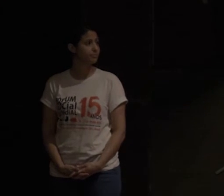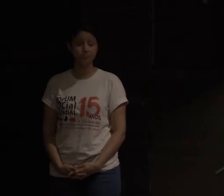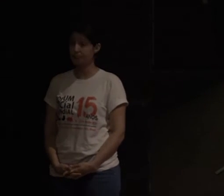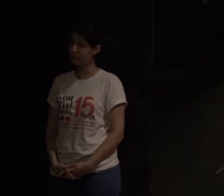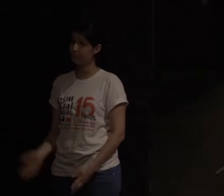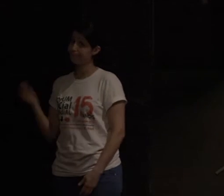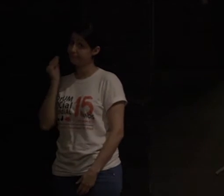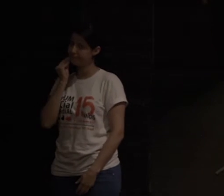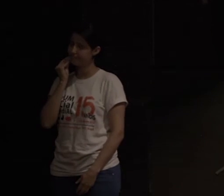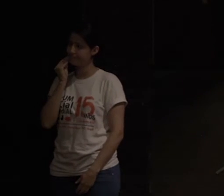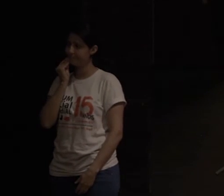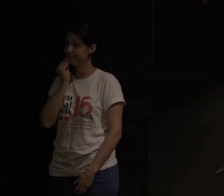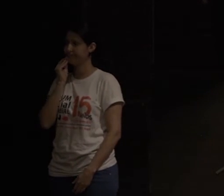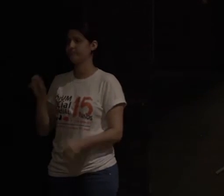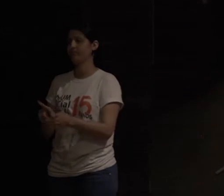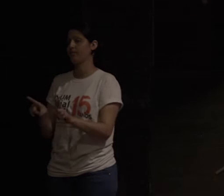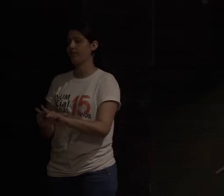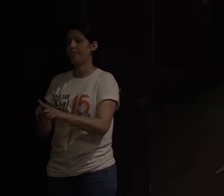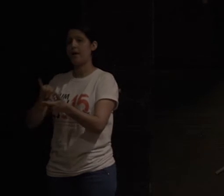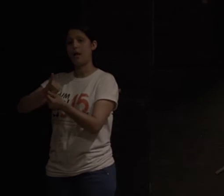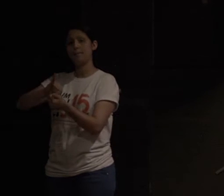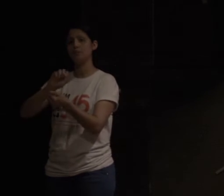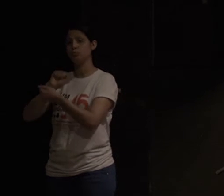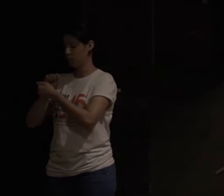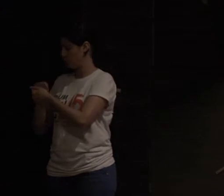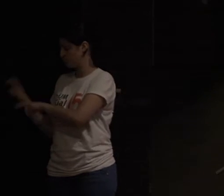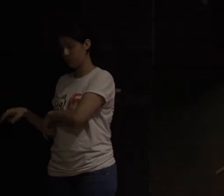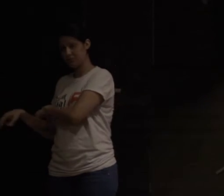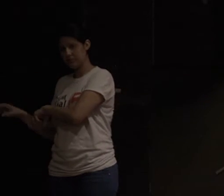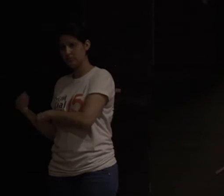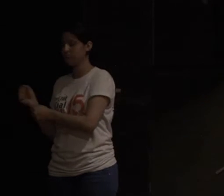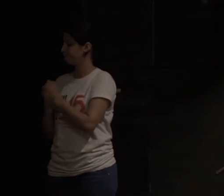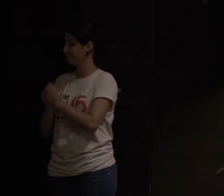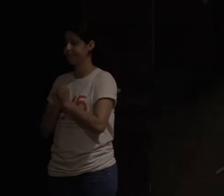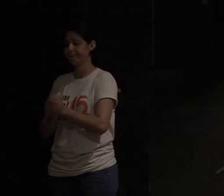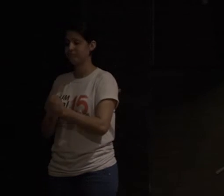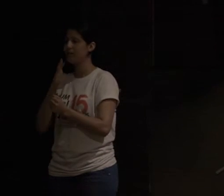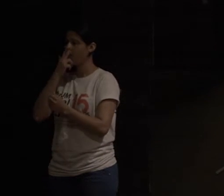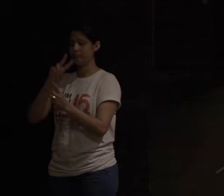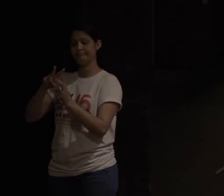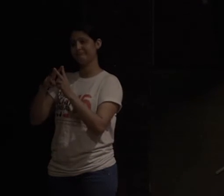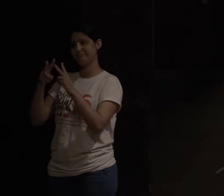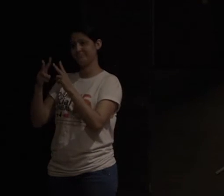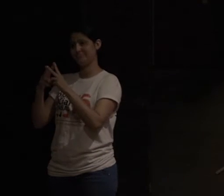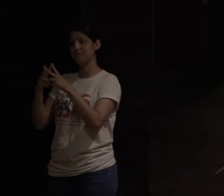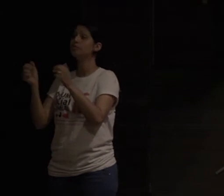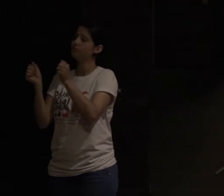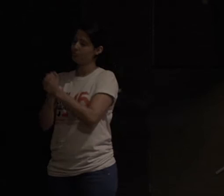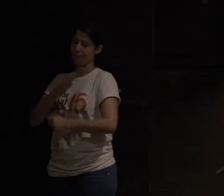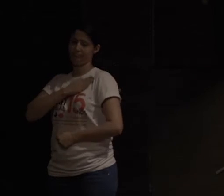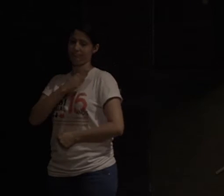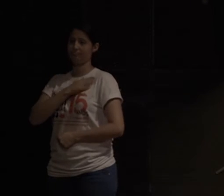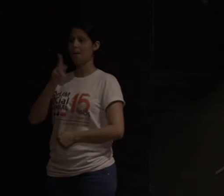E obviamente que o capitalismo e o colonialismo atuam sempre de par com o patriarcado. Sabemos